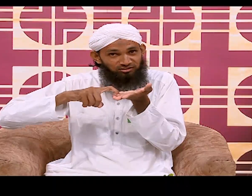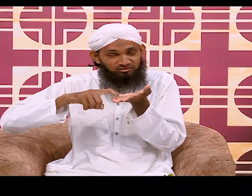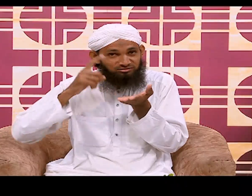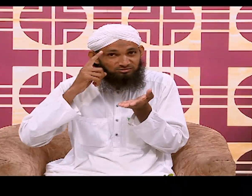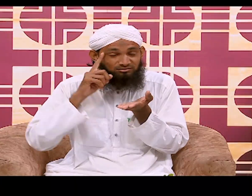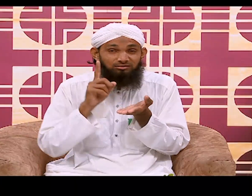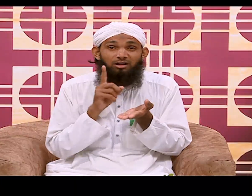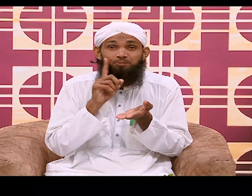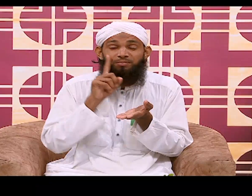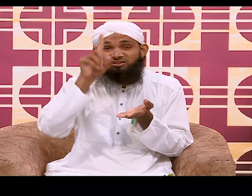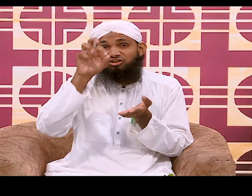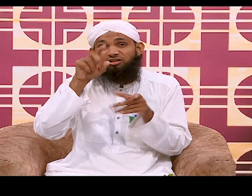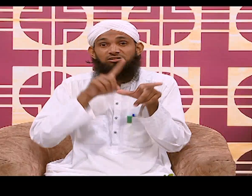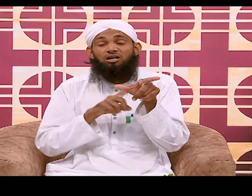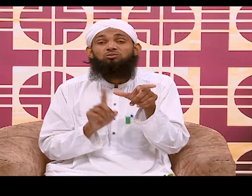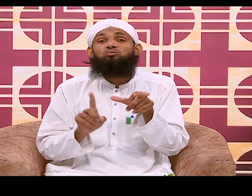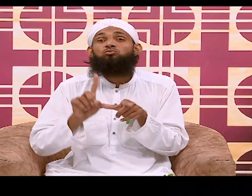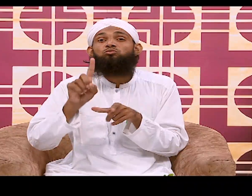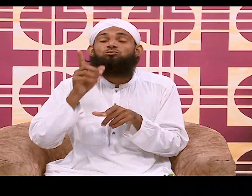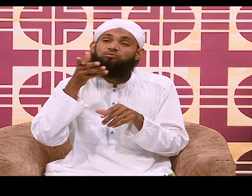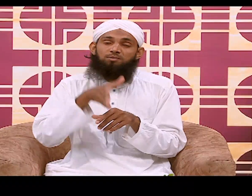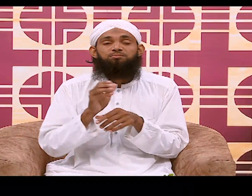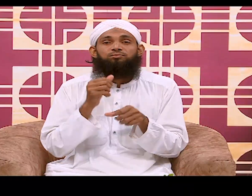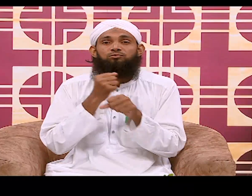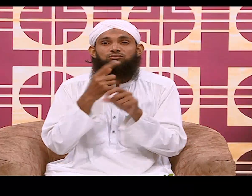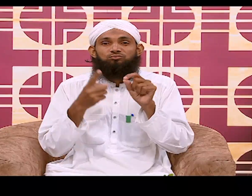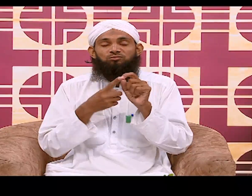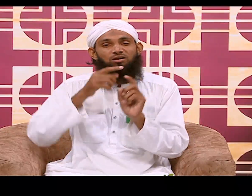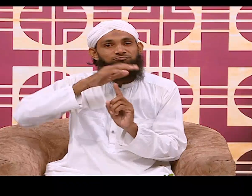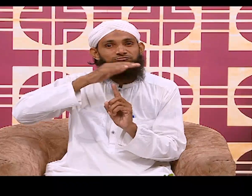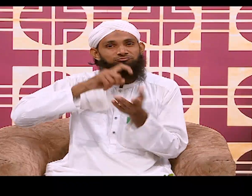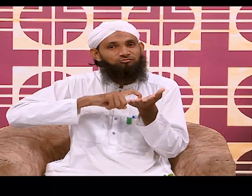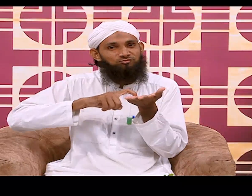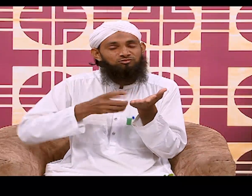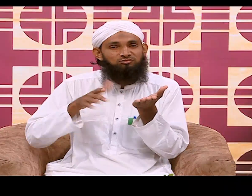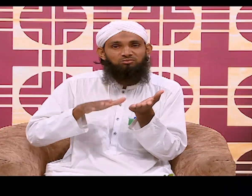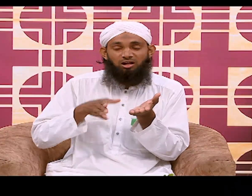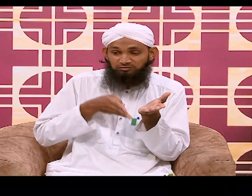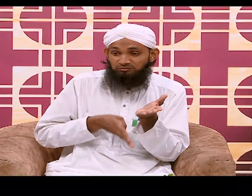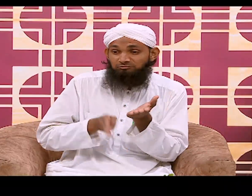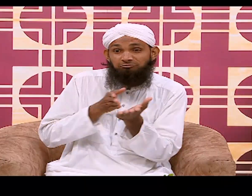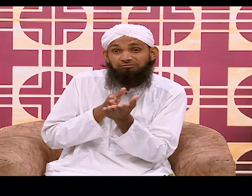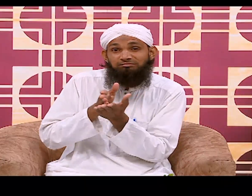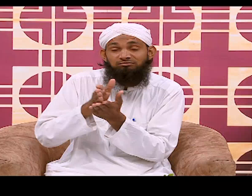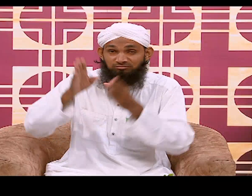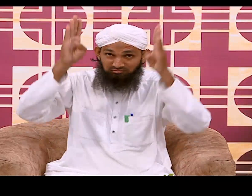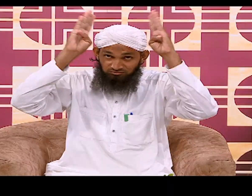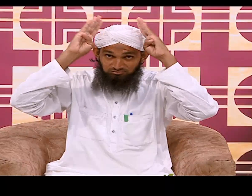اجازت ملنے کے بعد حضور غوث پاک رحمت اللہ علیہ بغداد تشریف لے گئے اور 33 سال تک علم